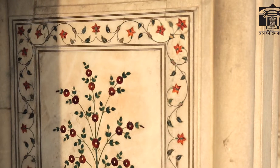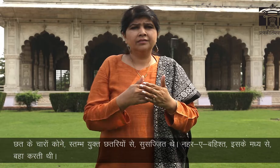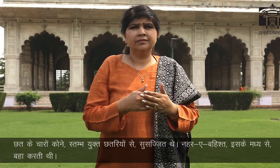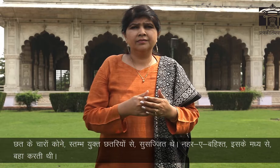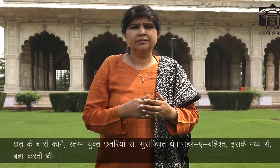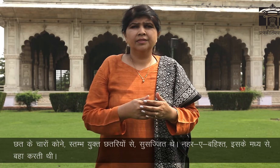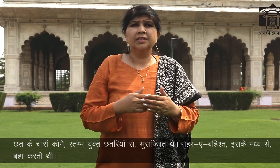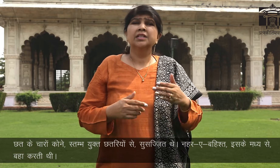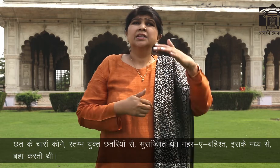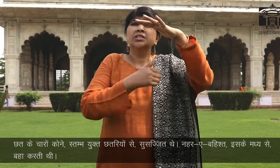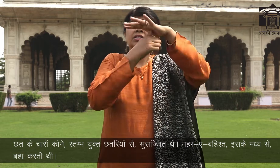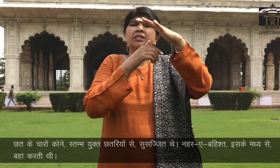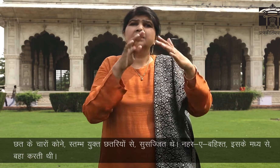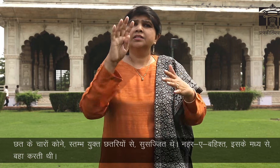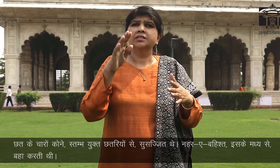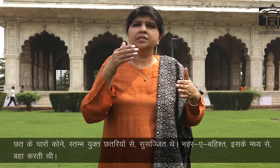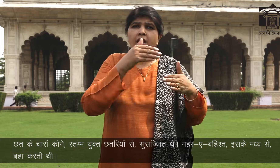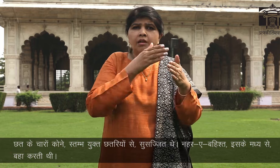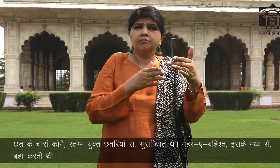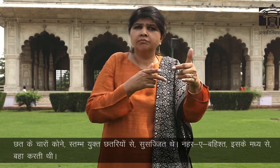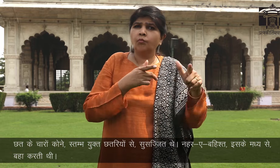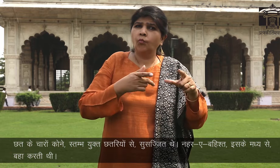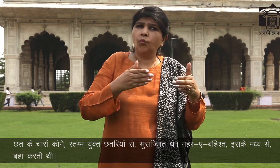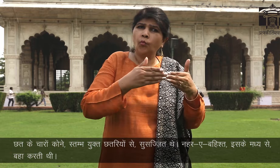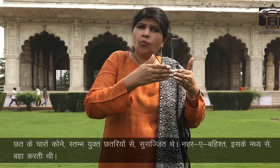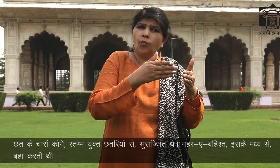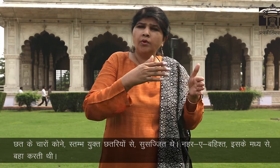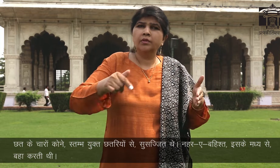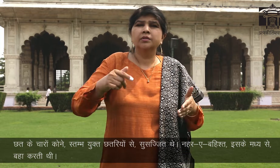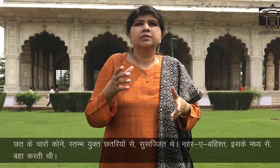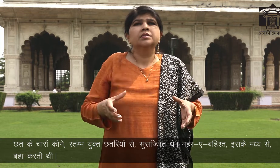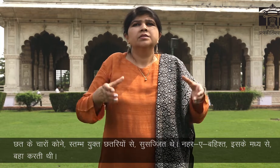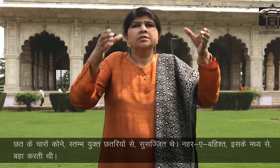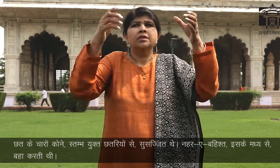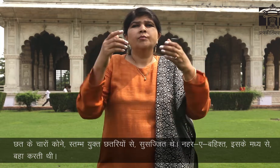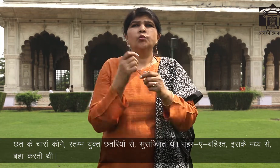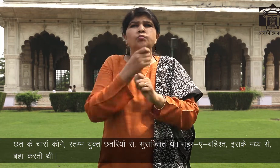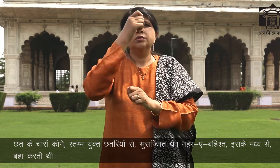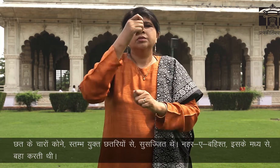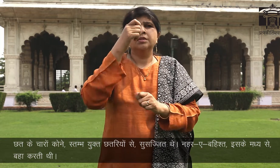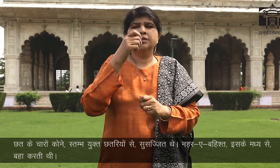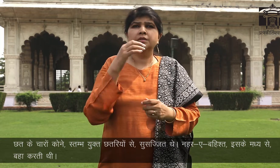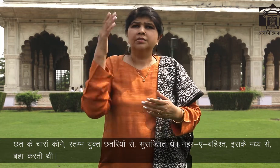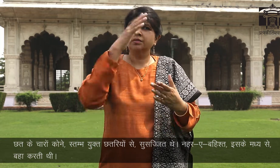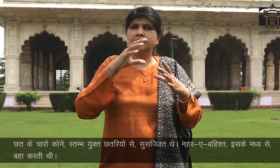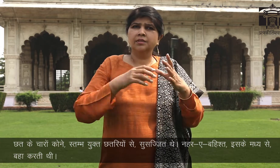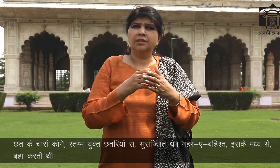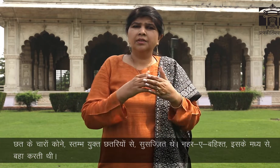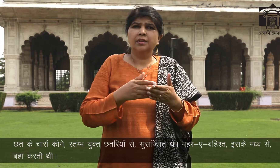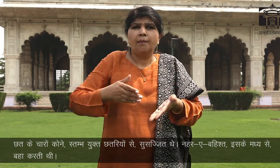छत के चारों कोने स्तंभ युक्त छतरियों से सुसज्जित थे। नहरें बहिश्त इसके